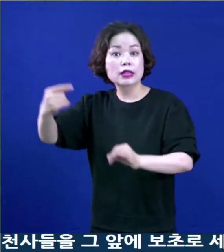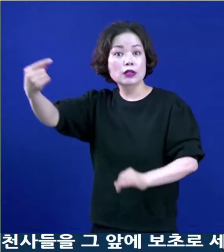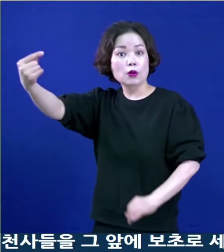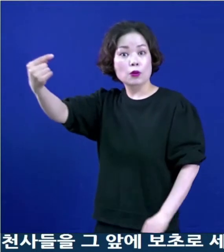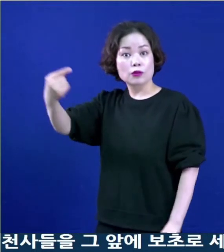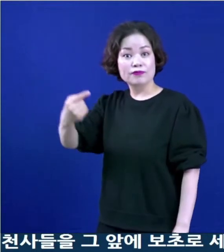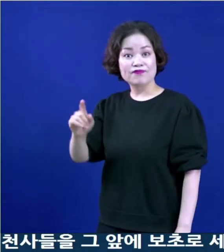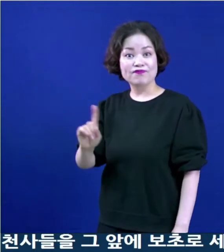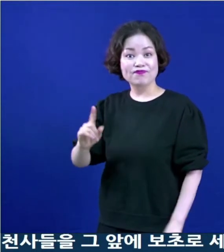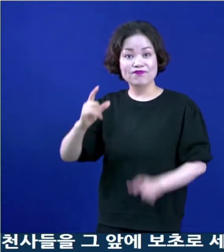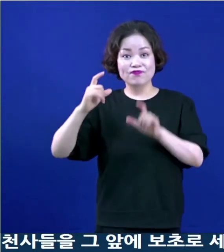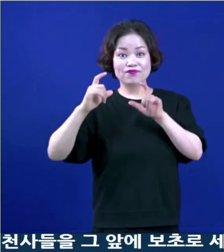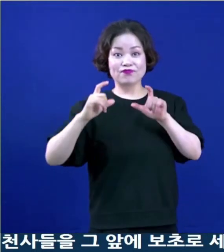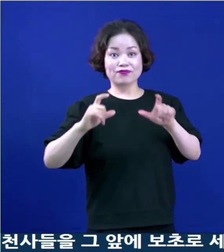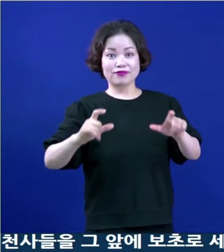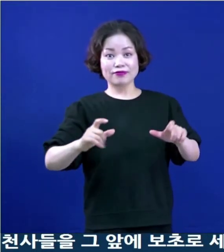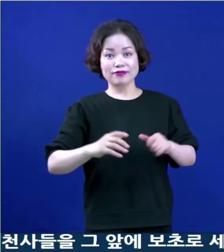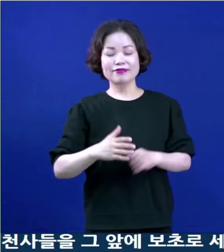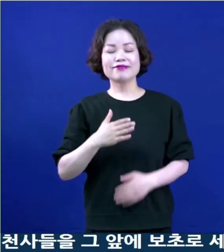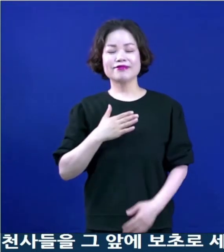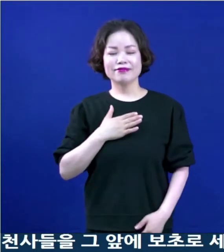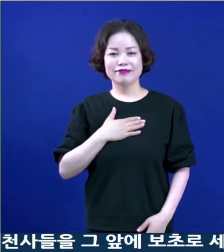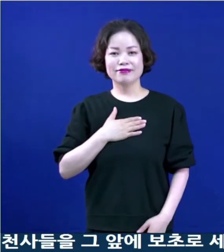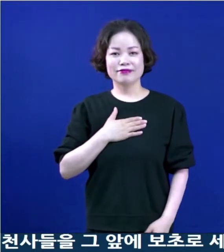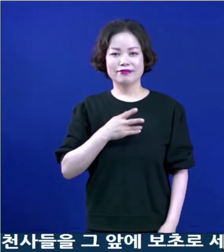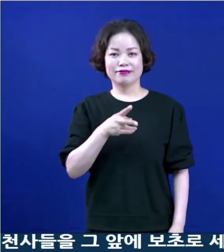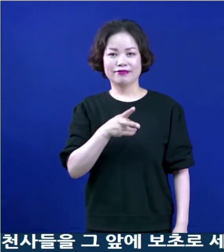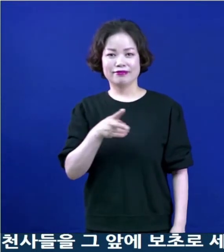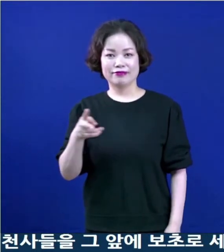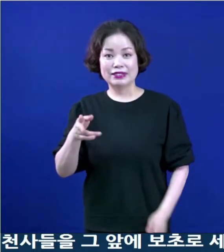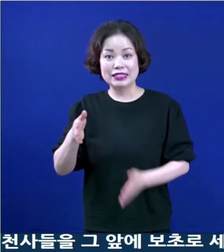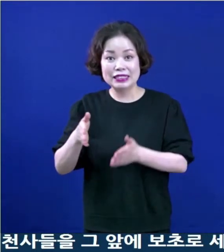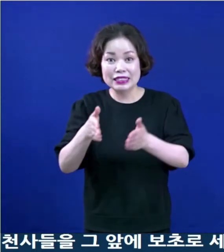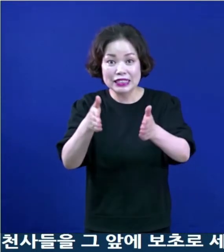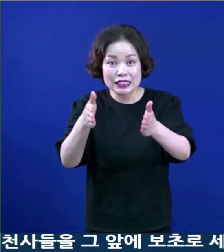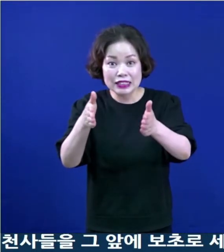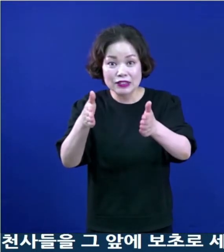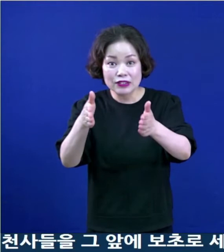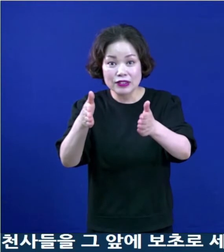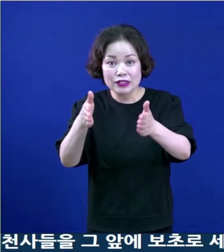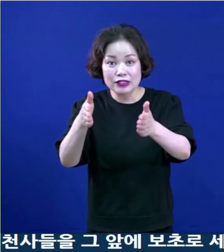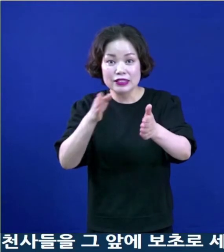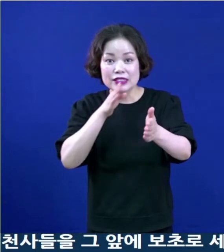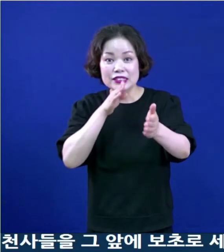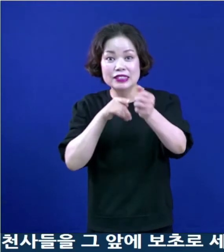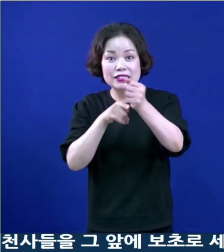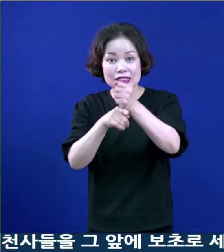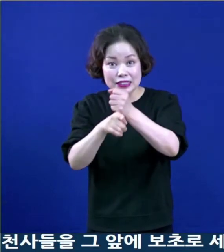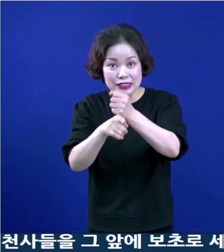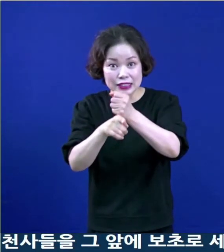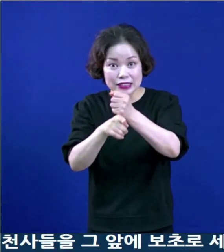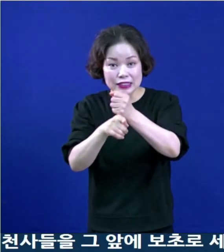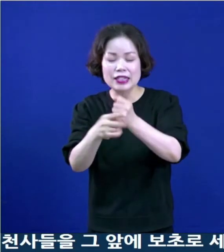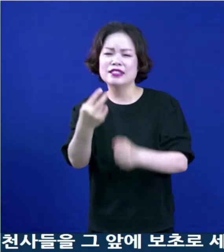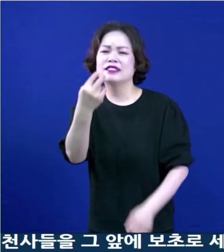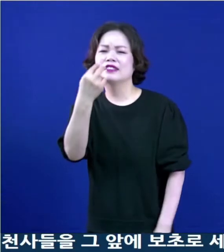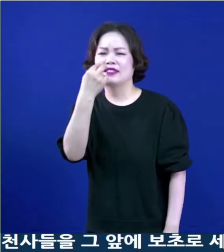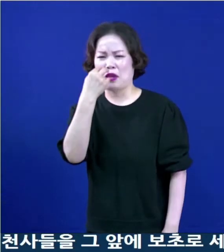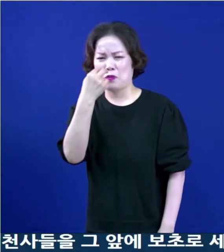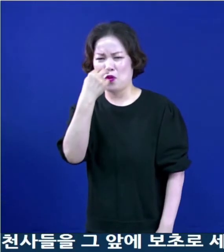뭐라고 선포하십니까? 내가 곧 길이요 진리요